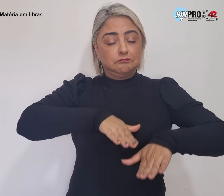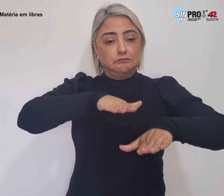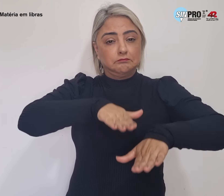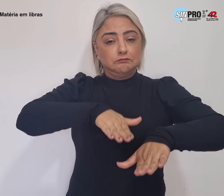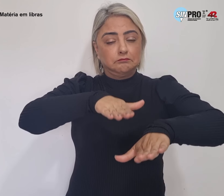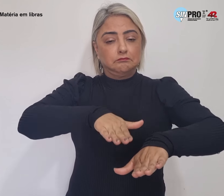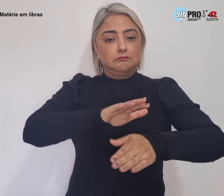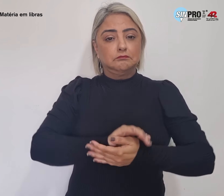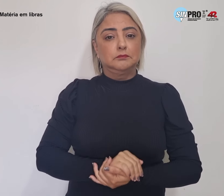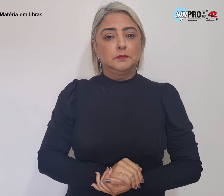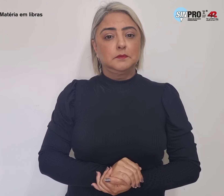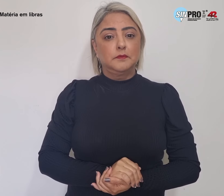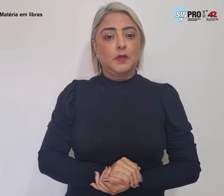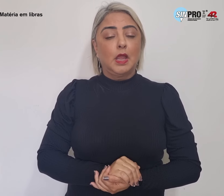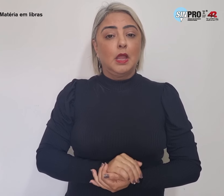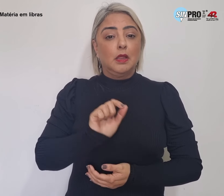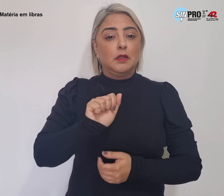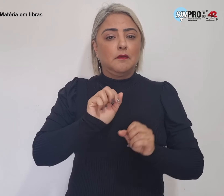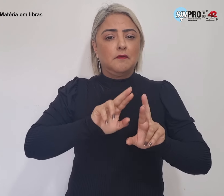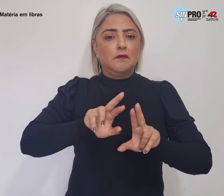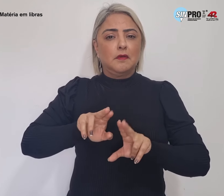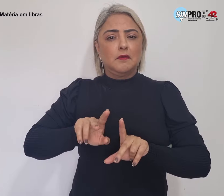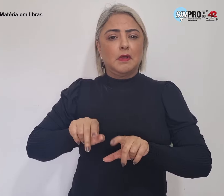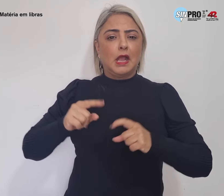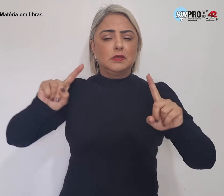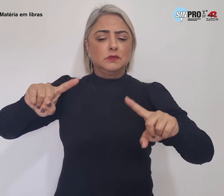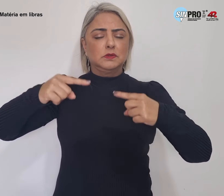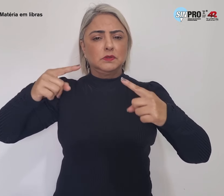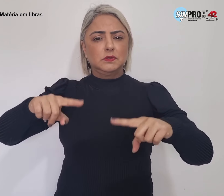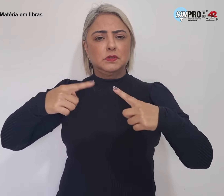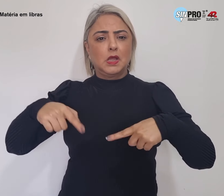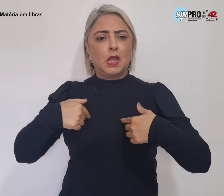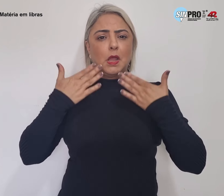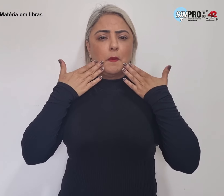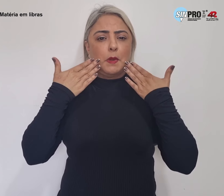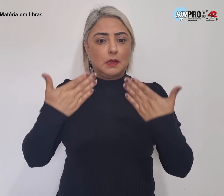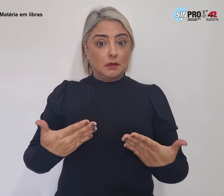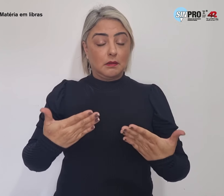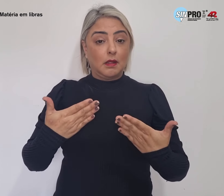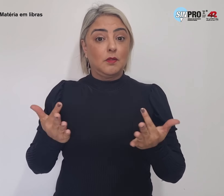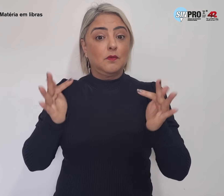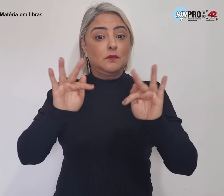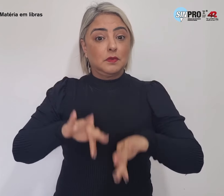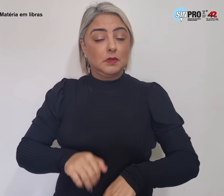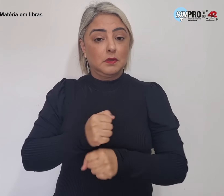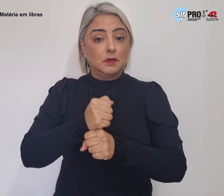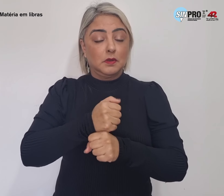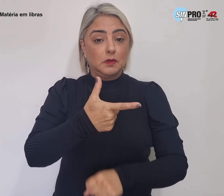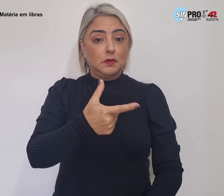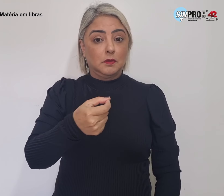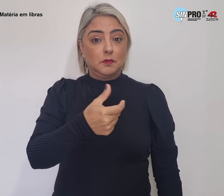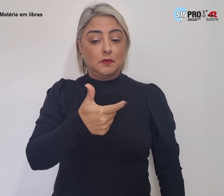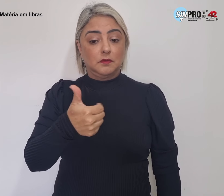série de desafios que se apresentam na reta final de 2021, professores e orientadores